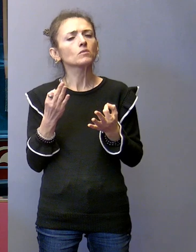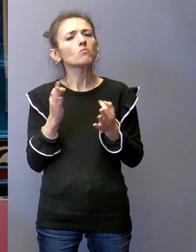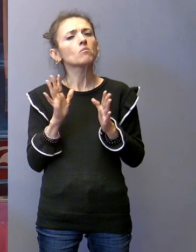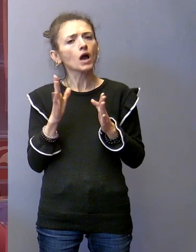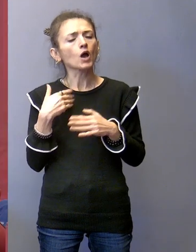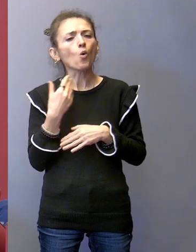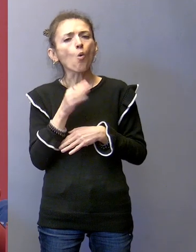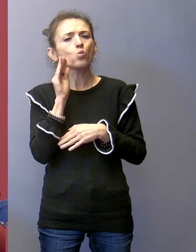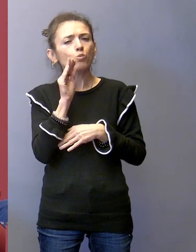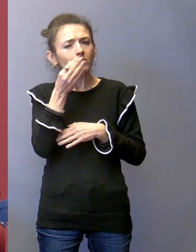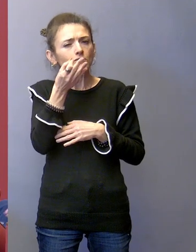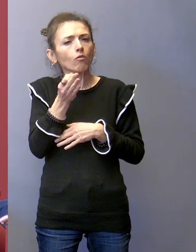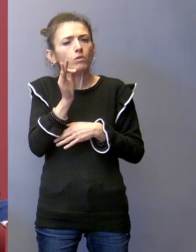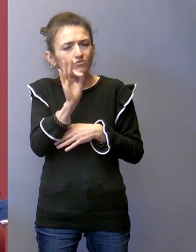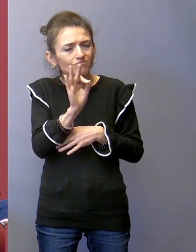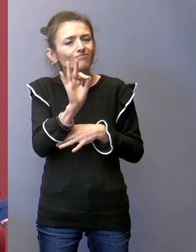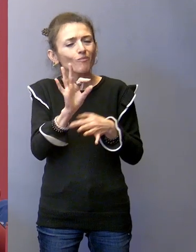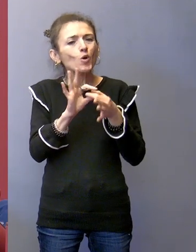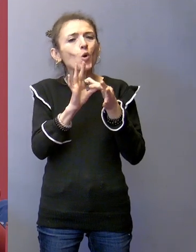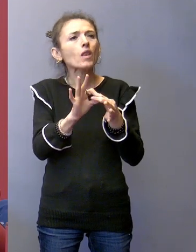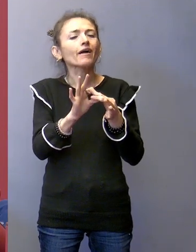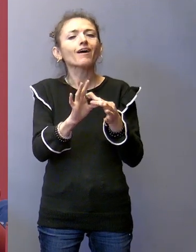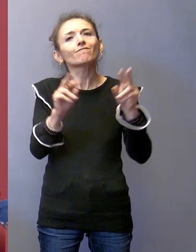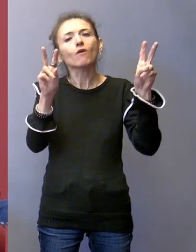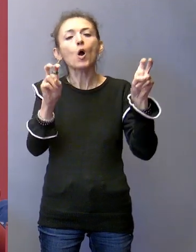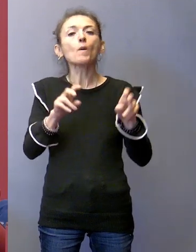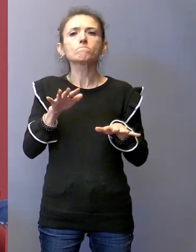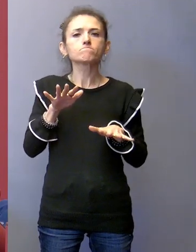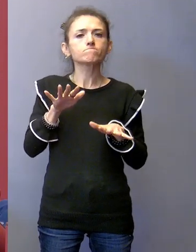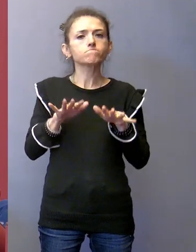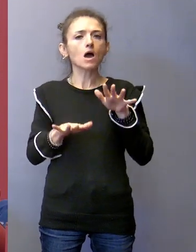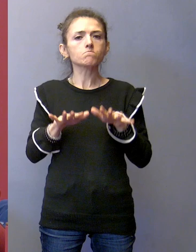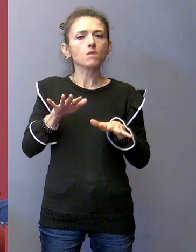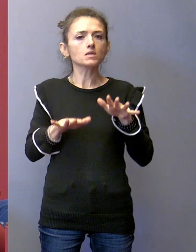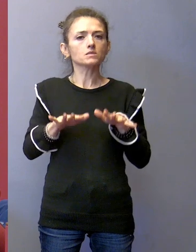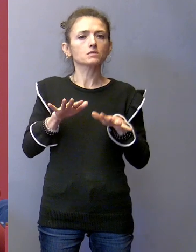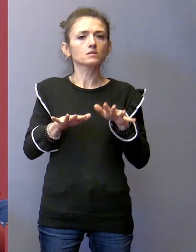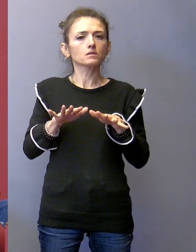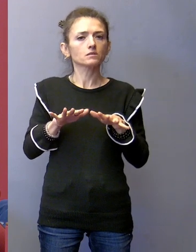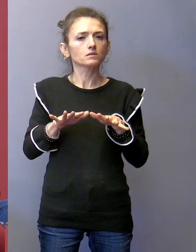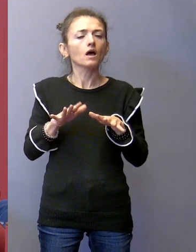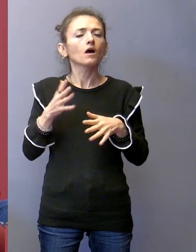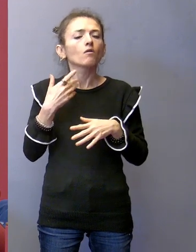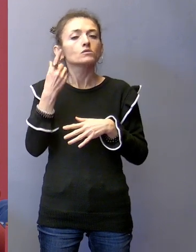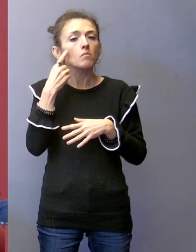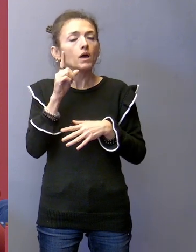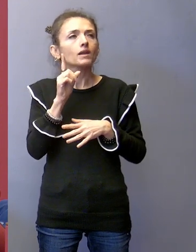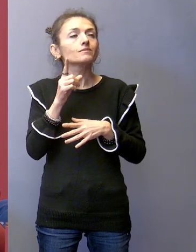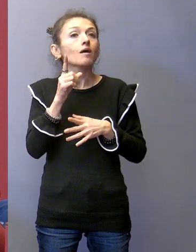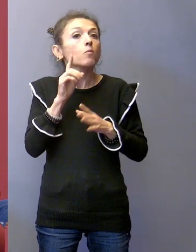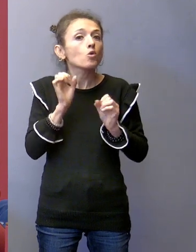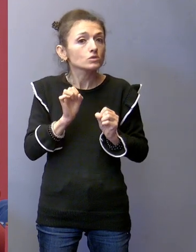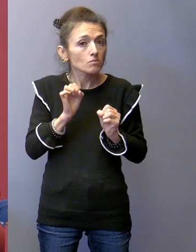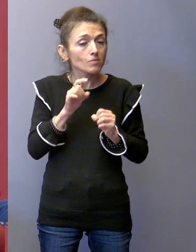domanda sulla questione appunto della perplessità Cioè è possibile che l'assessore abbia dato un